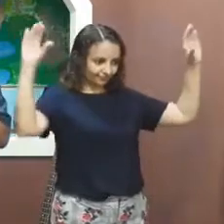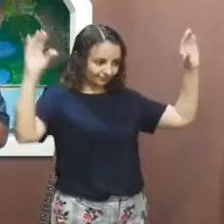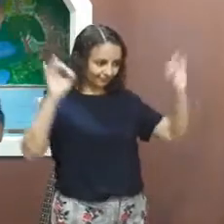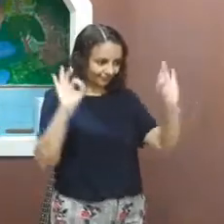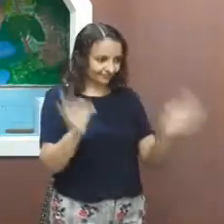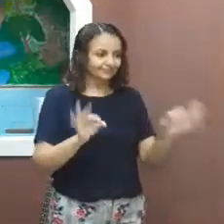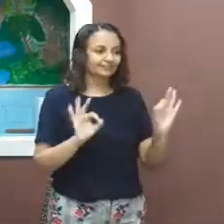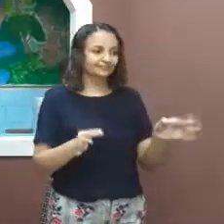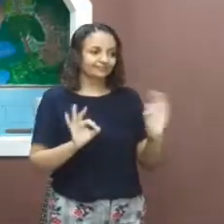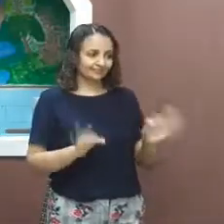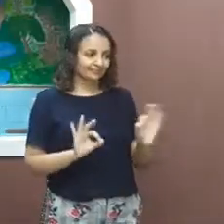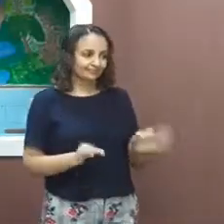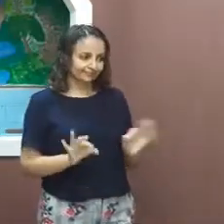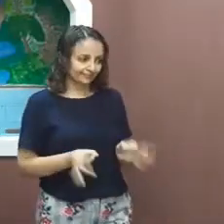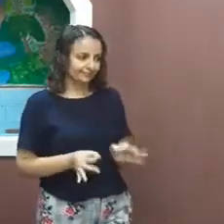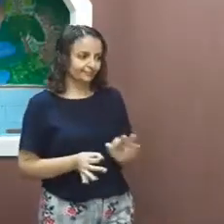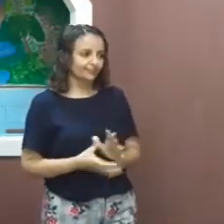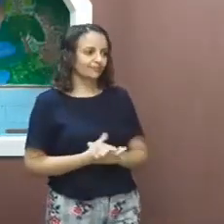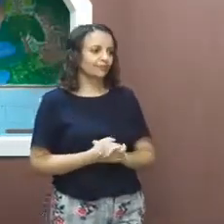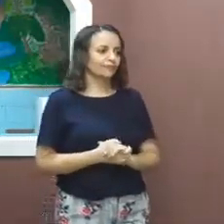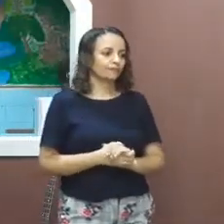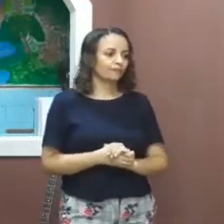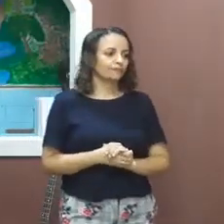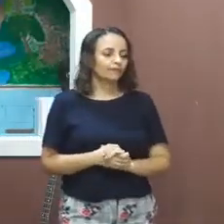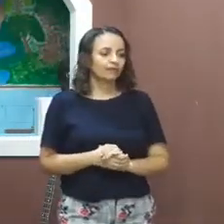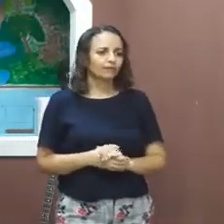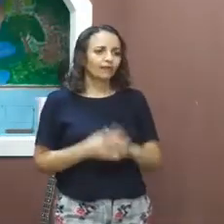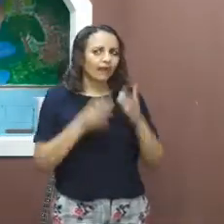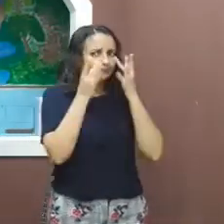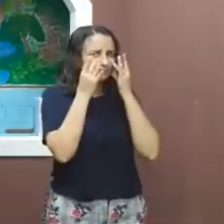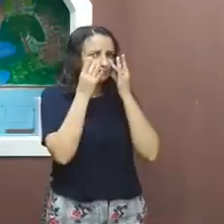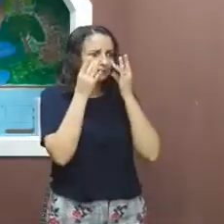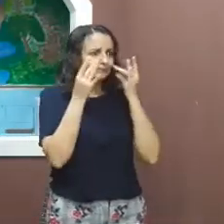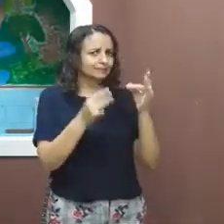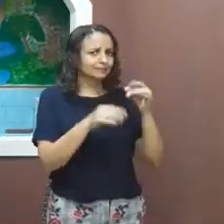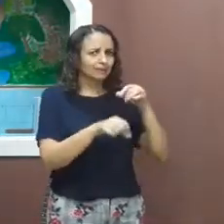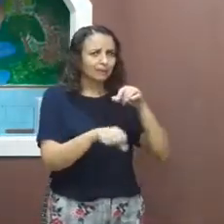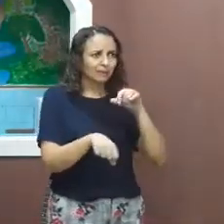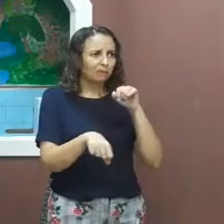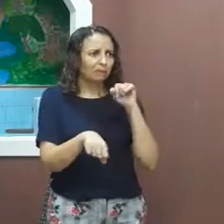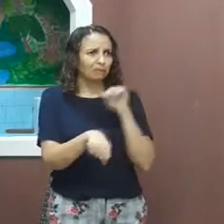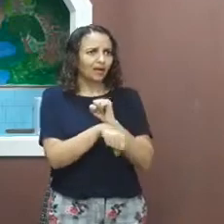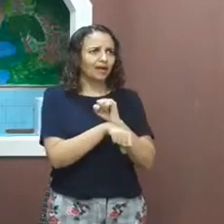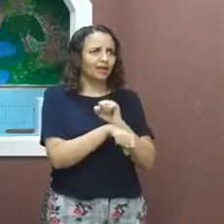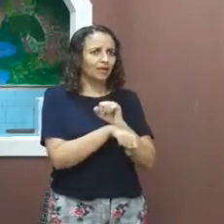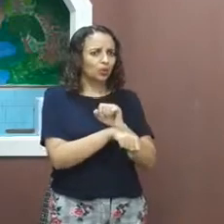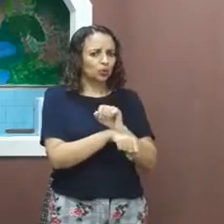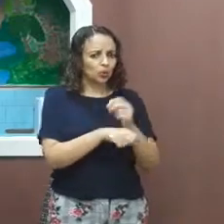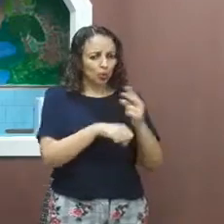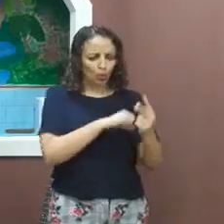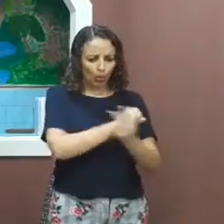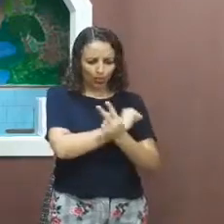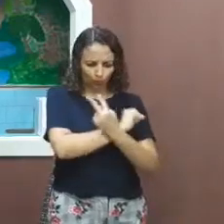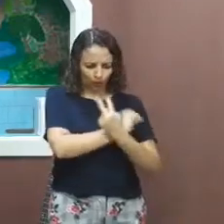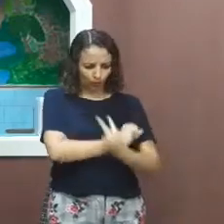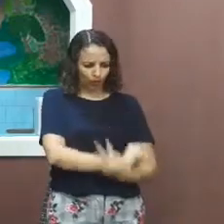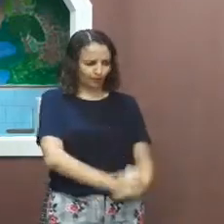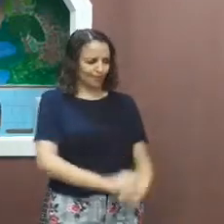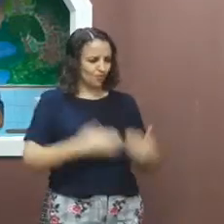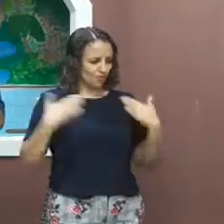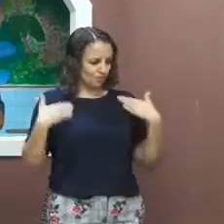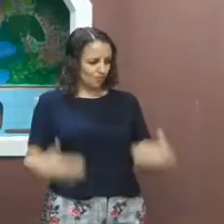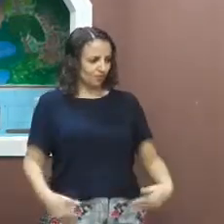Então, irmão e amigo, tira um pouco essa ansiedade de tanto cuidar dessa carcaça.